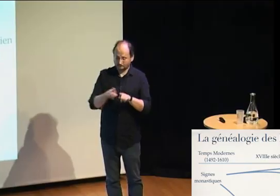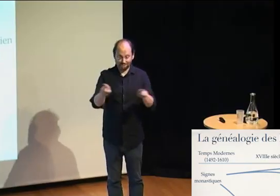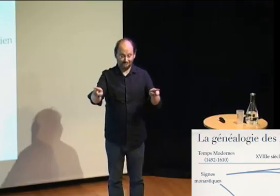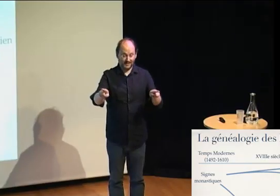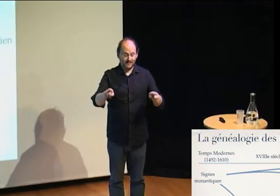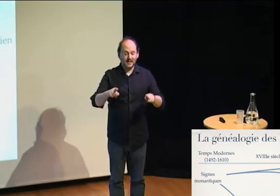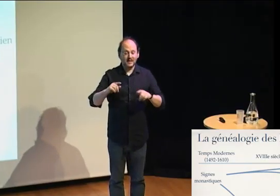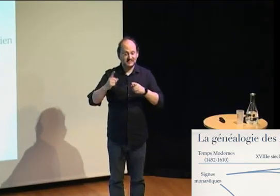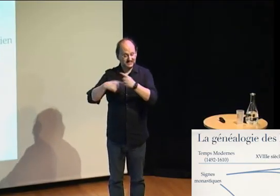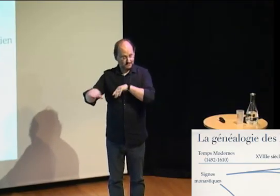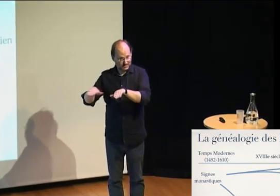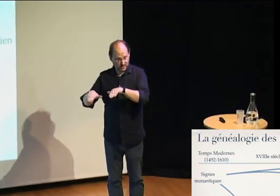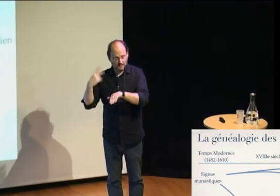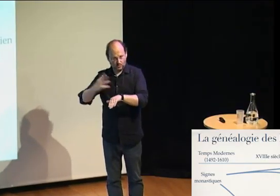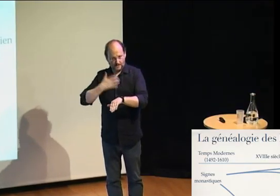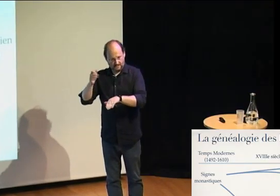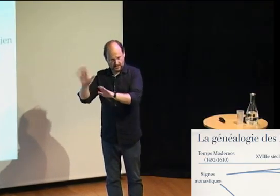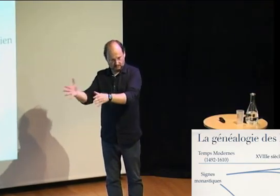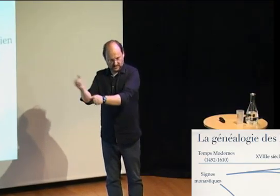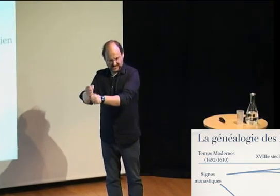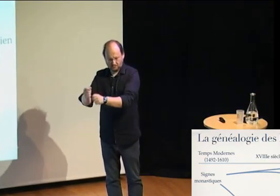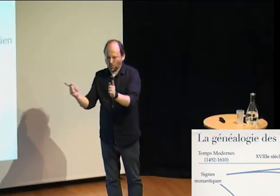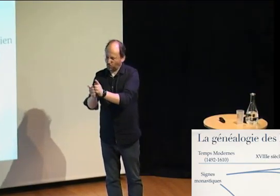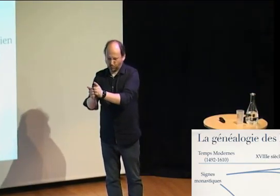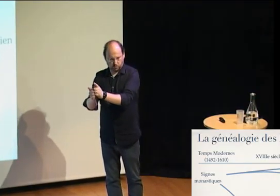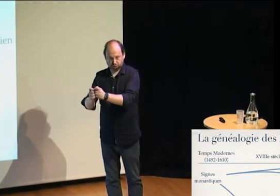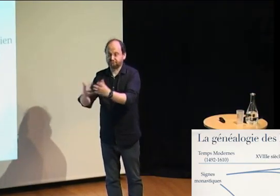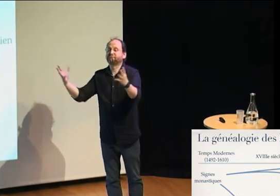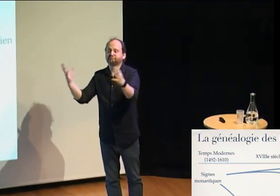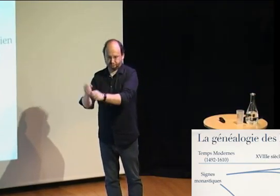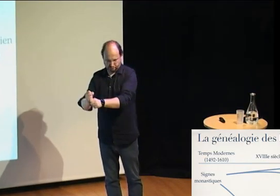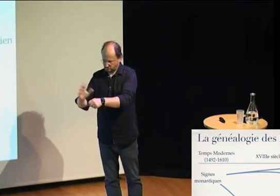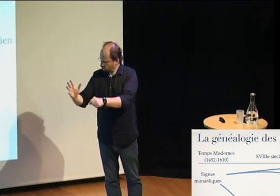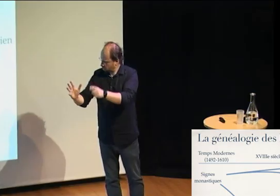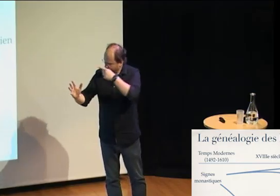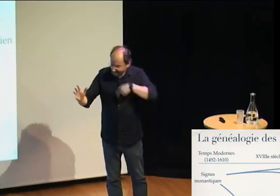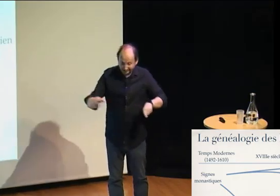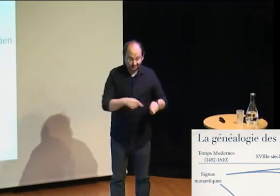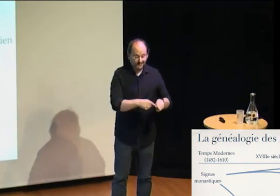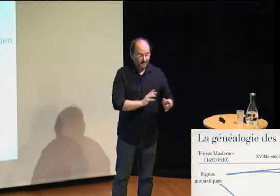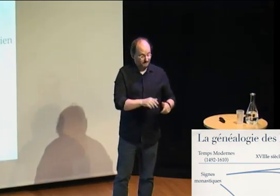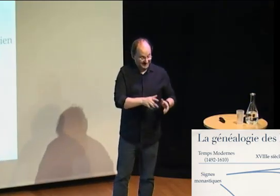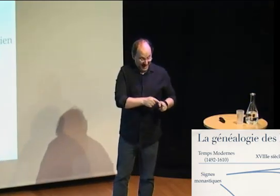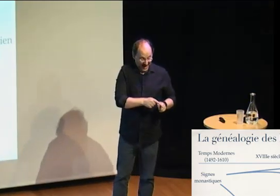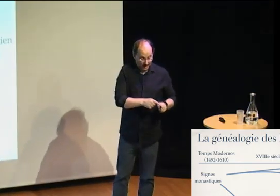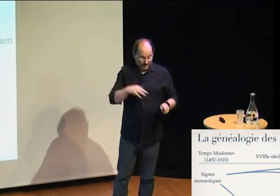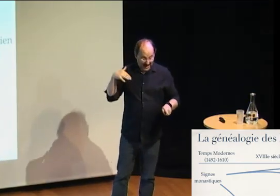Noeto Malali, mais comme je l'ai dit, il y a eu une variante qui a été développée par les